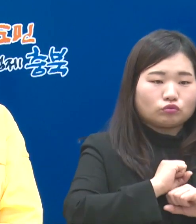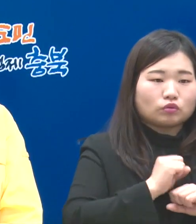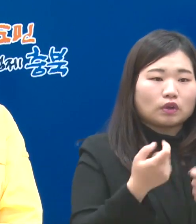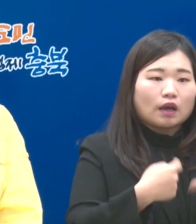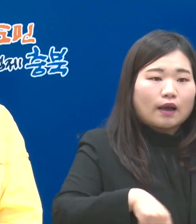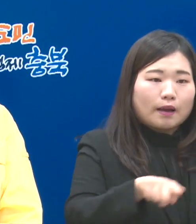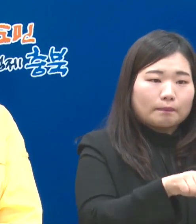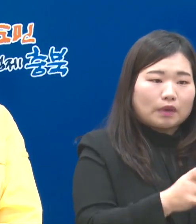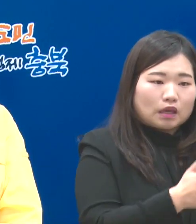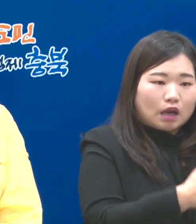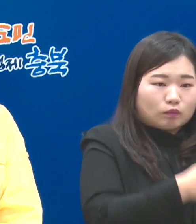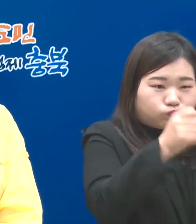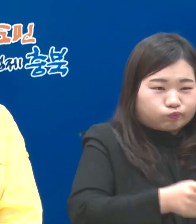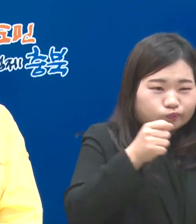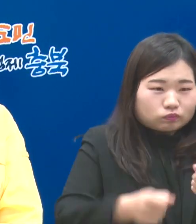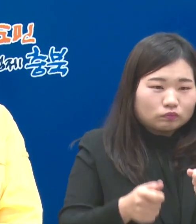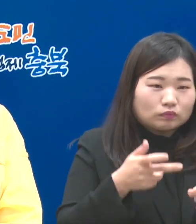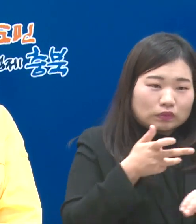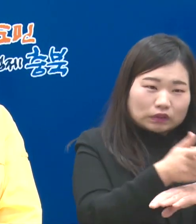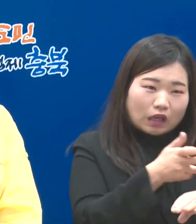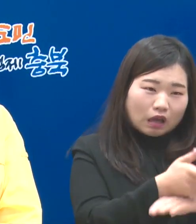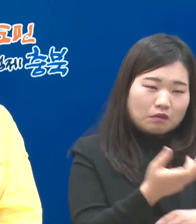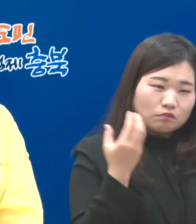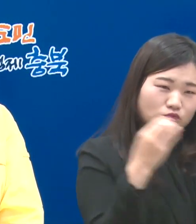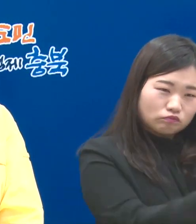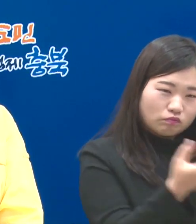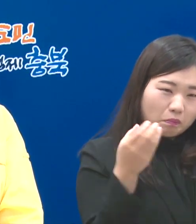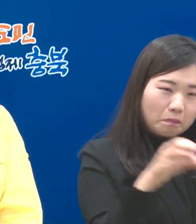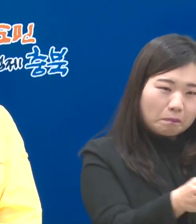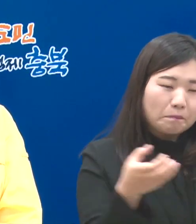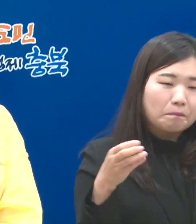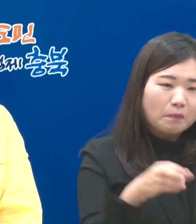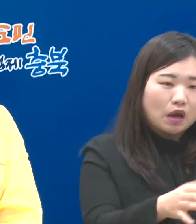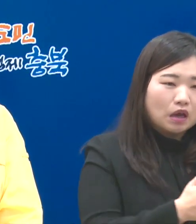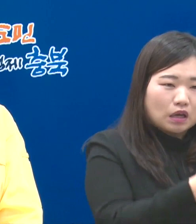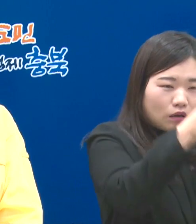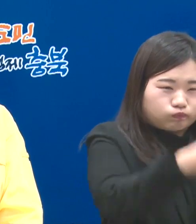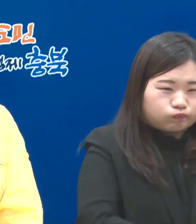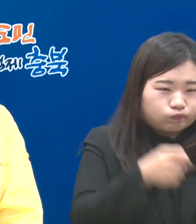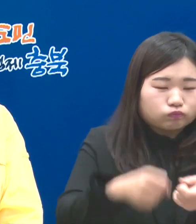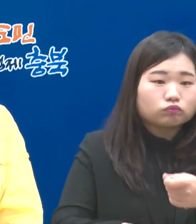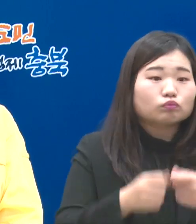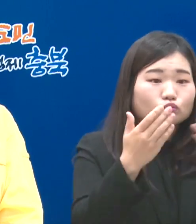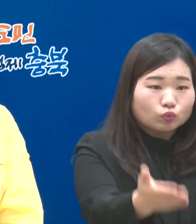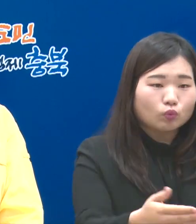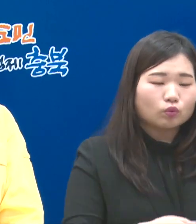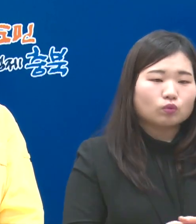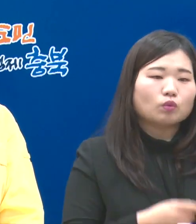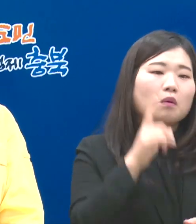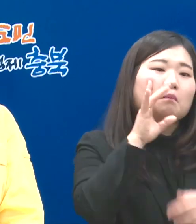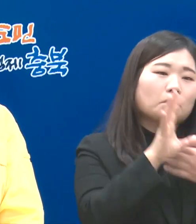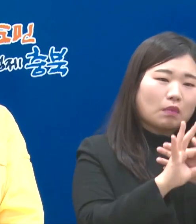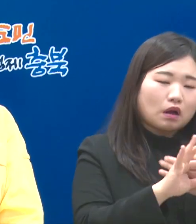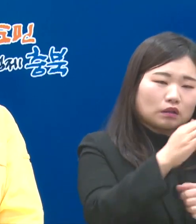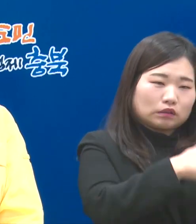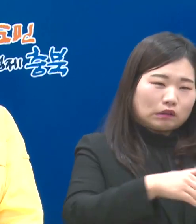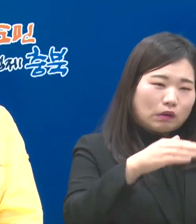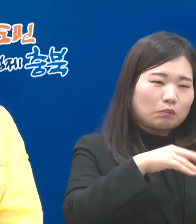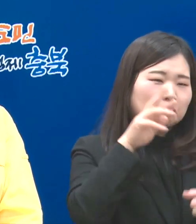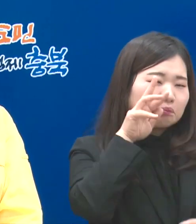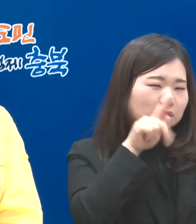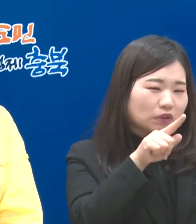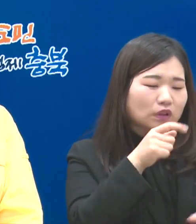제독 차량을 집중 투입하여 대대적인 소독을 실시하고 만일의 사태에